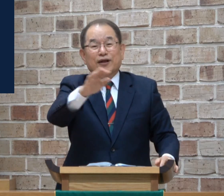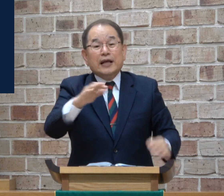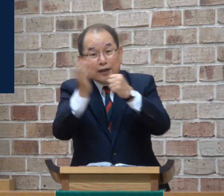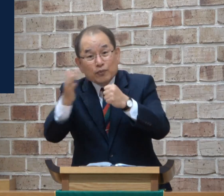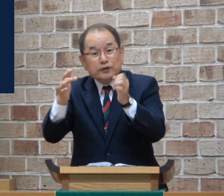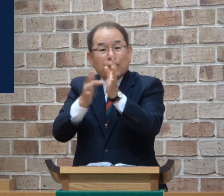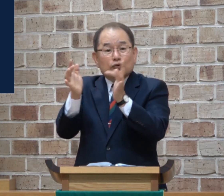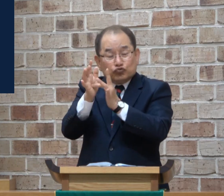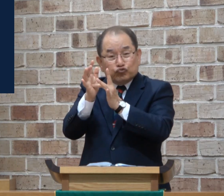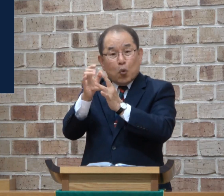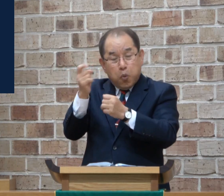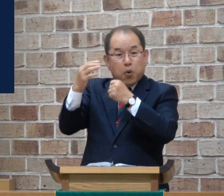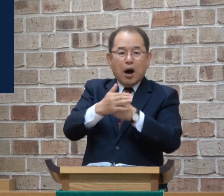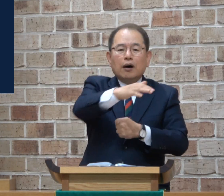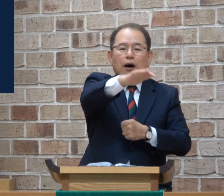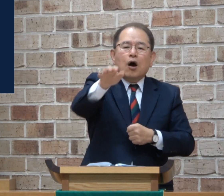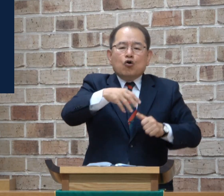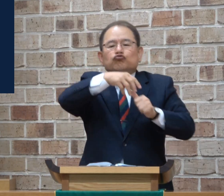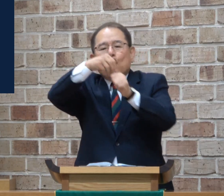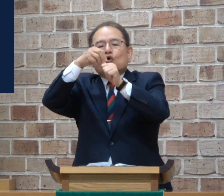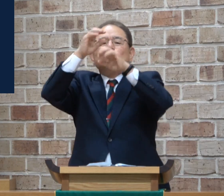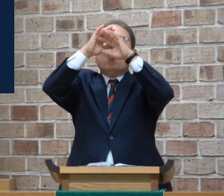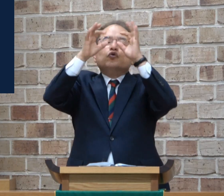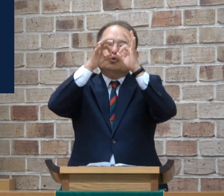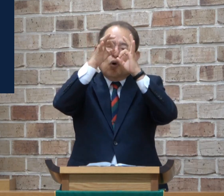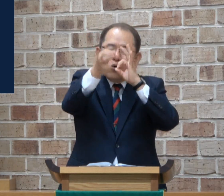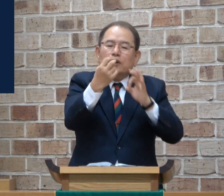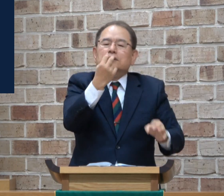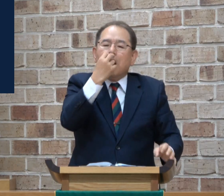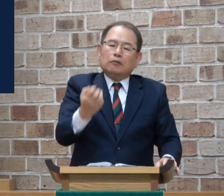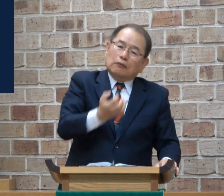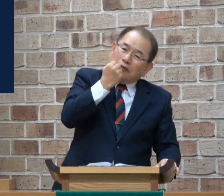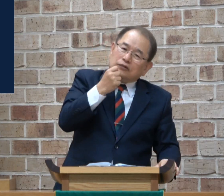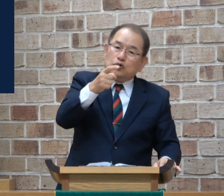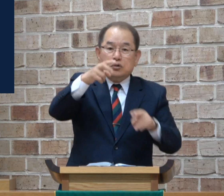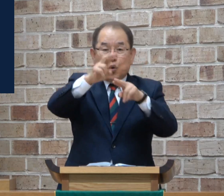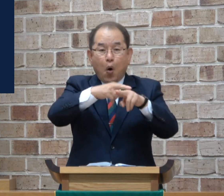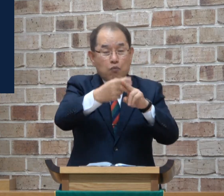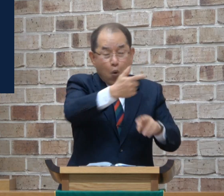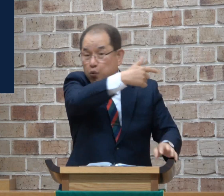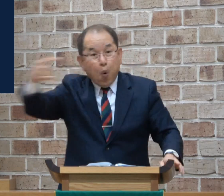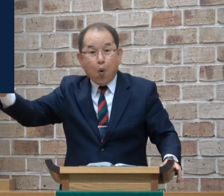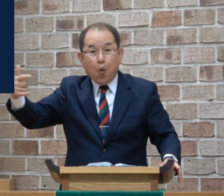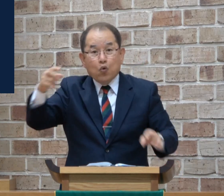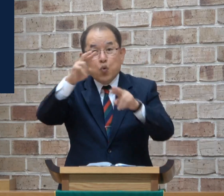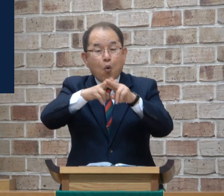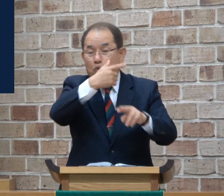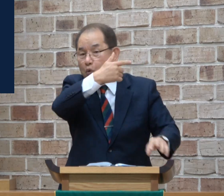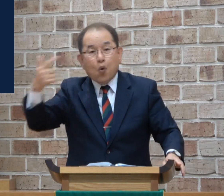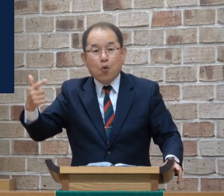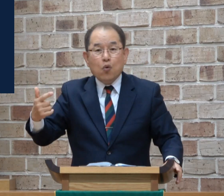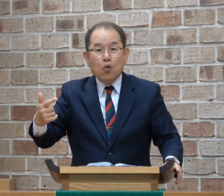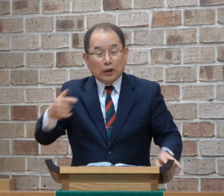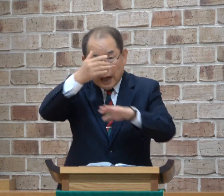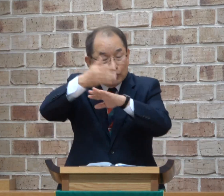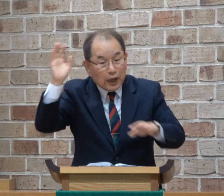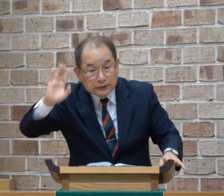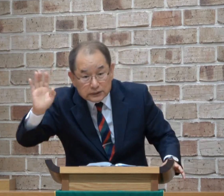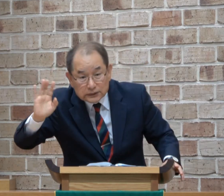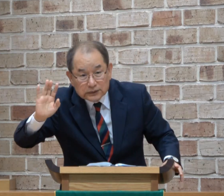말미암아 구원받아 천국의 영원한 생명을 선물로 받았습니다. 감사하지 않으십니까? 정말 말할